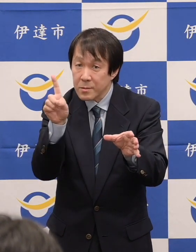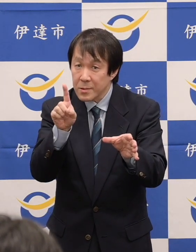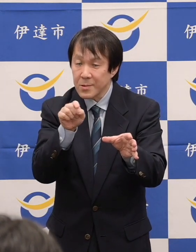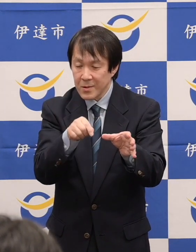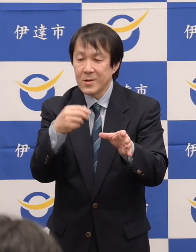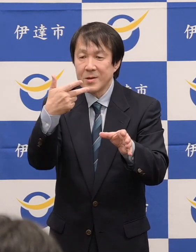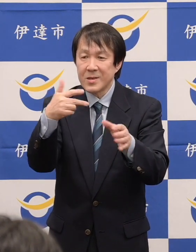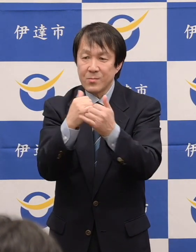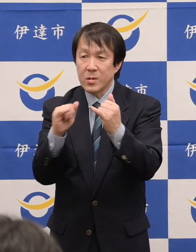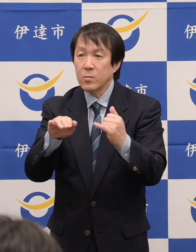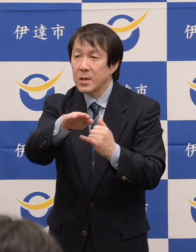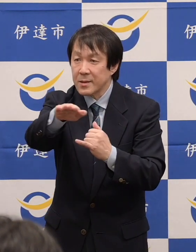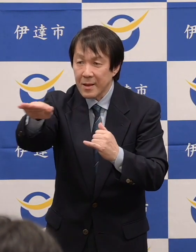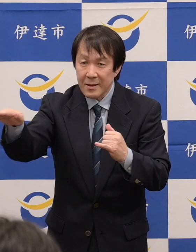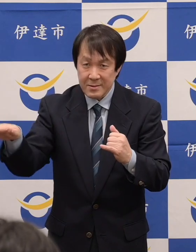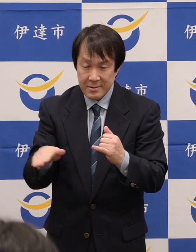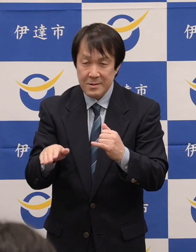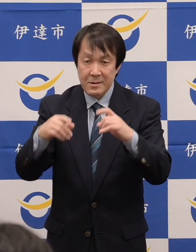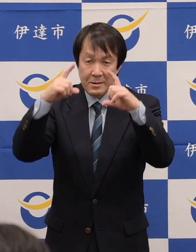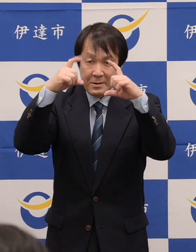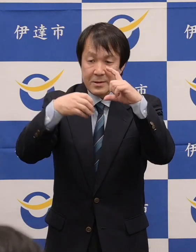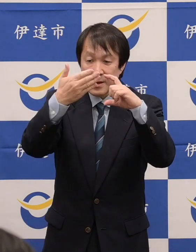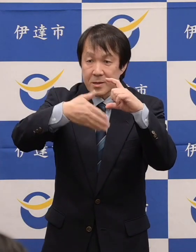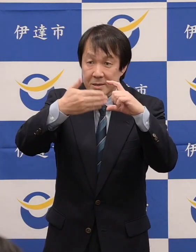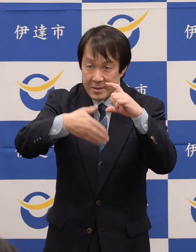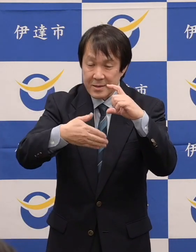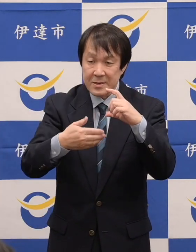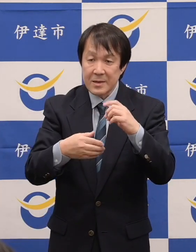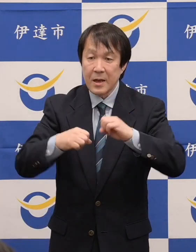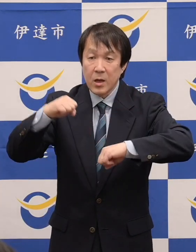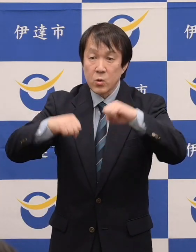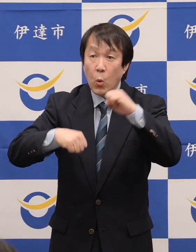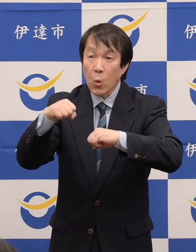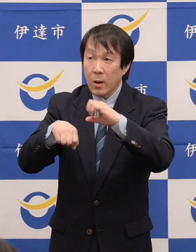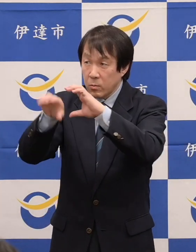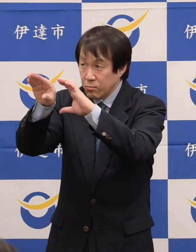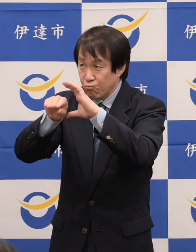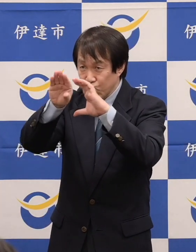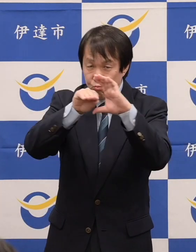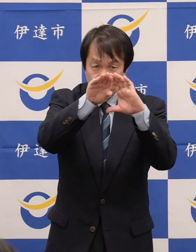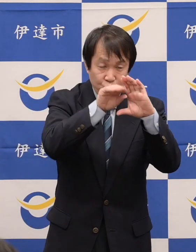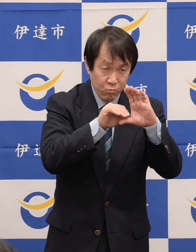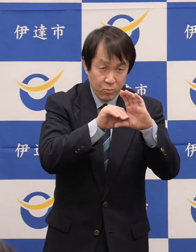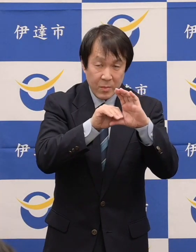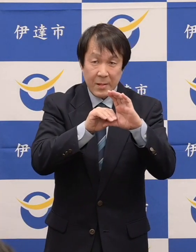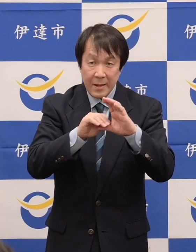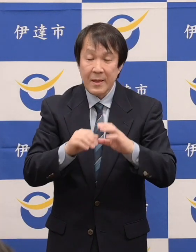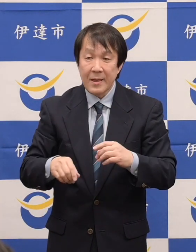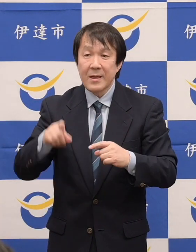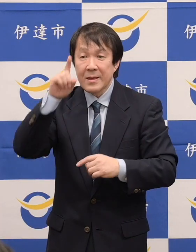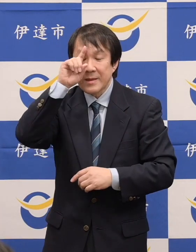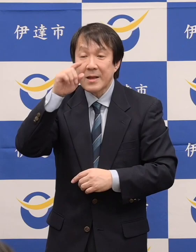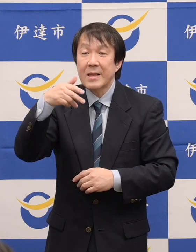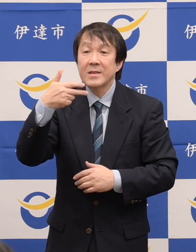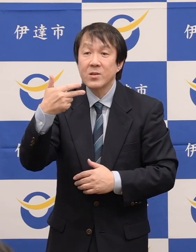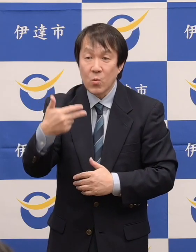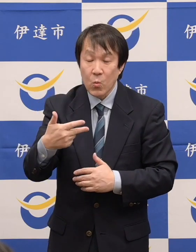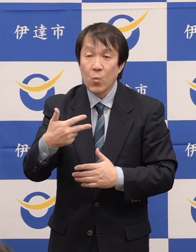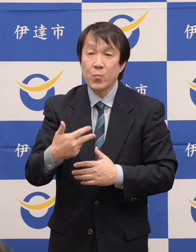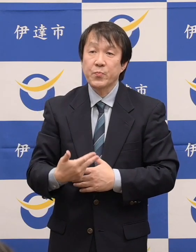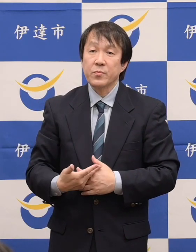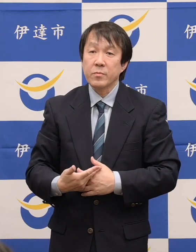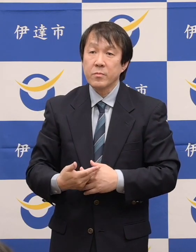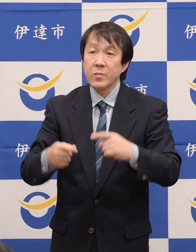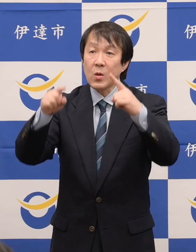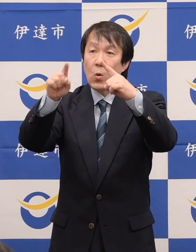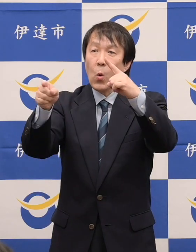にですね、写真や動画を撮っていただいて、それを伊達市の公